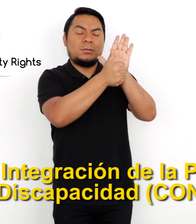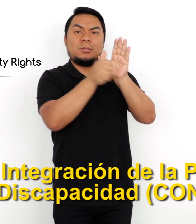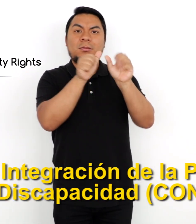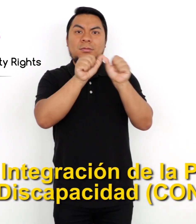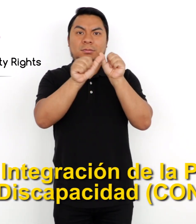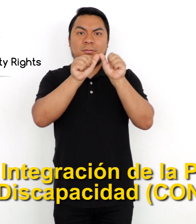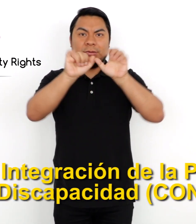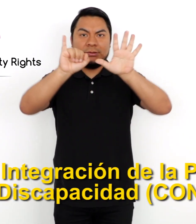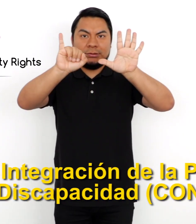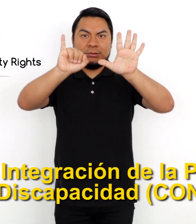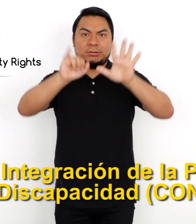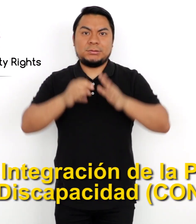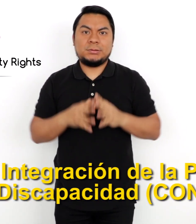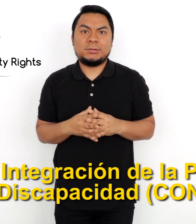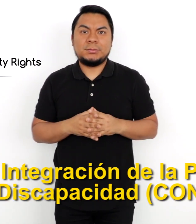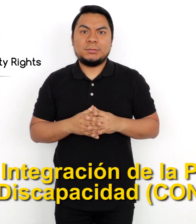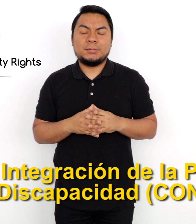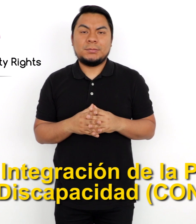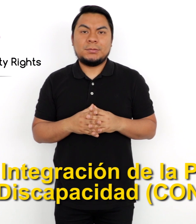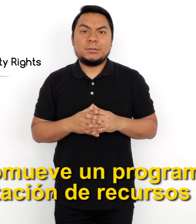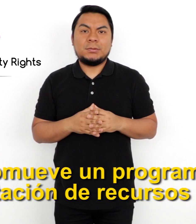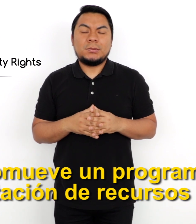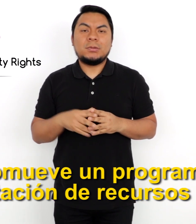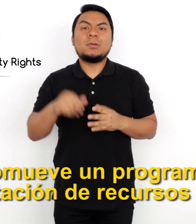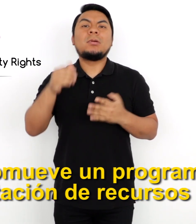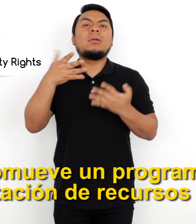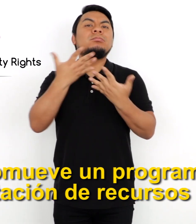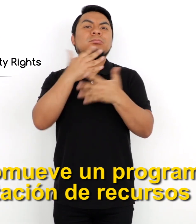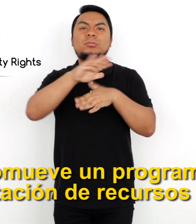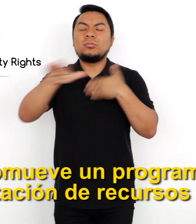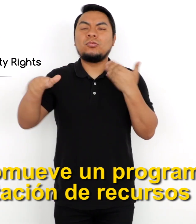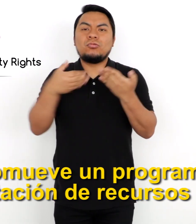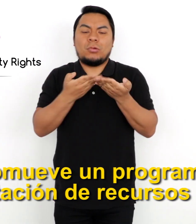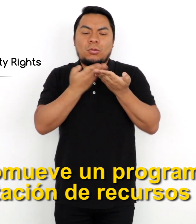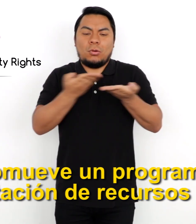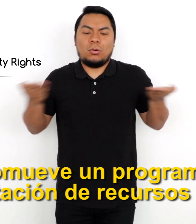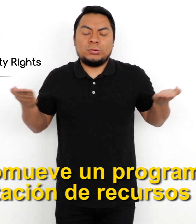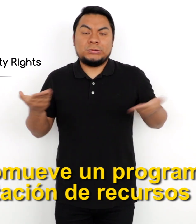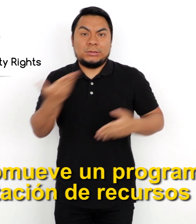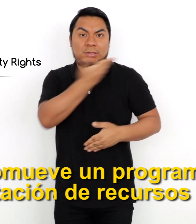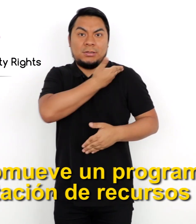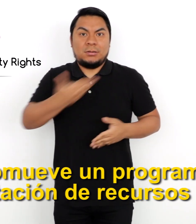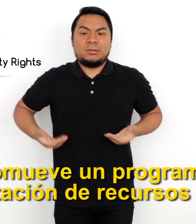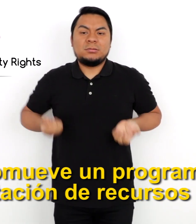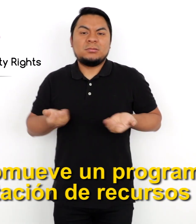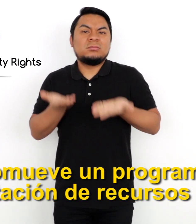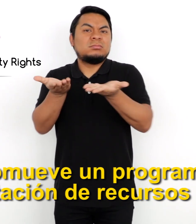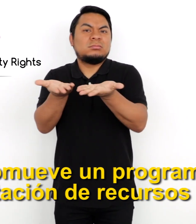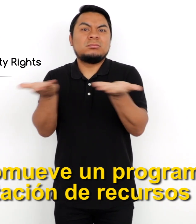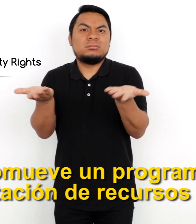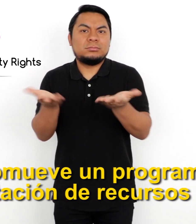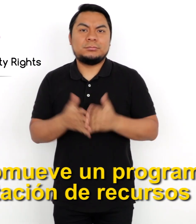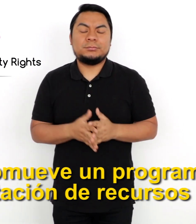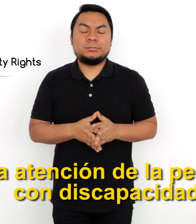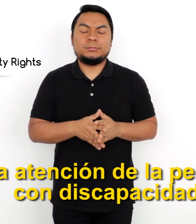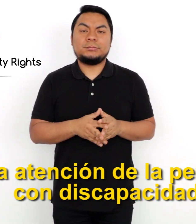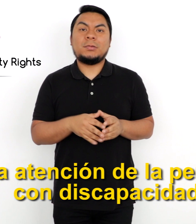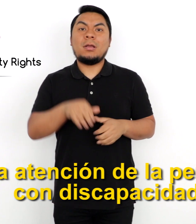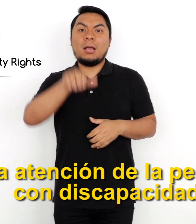con discapacidad, CONADIS, promueve un programa de capacitación de recursos humanos en la atención